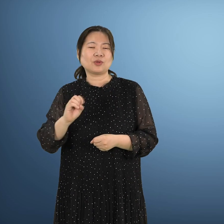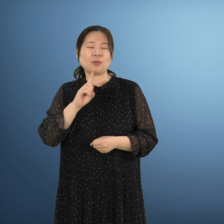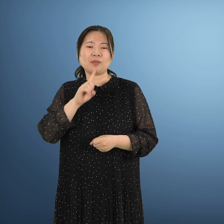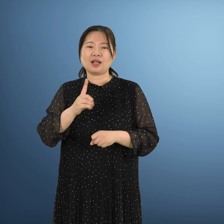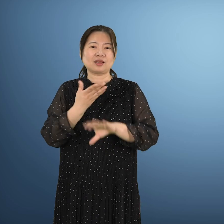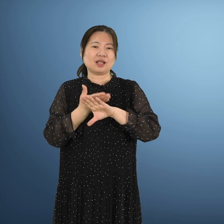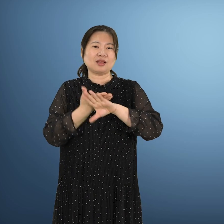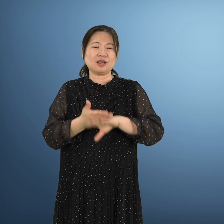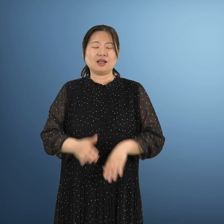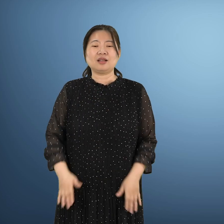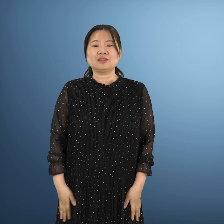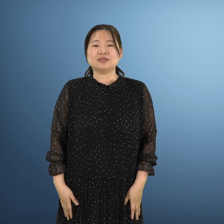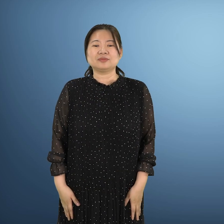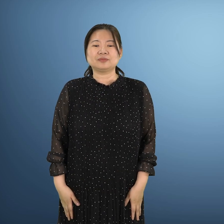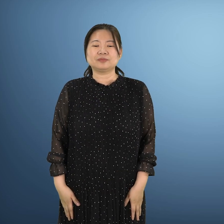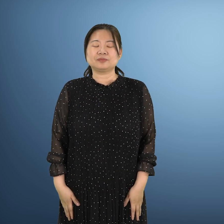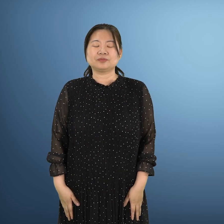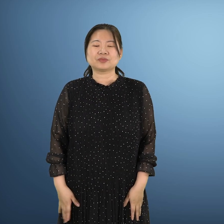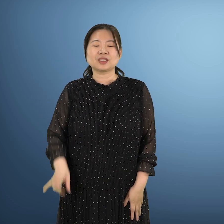아니에요.